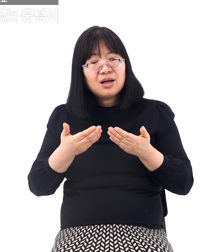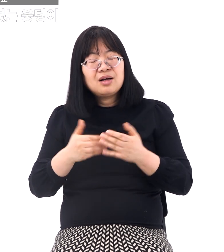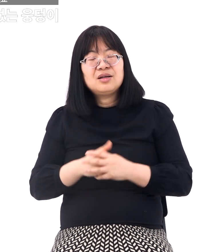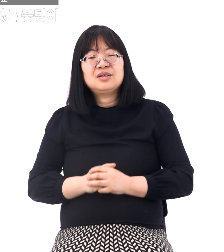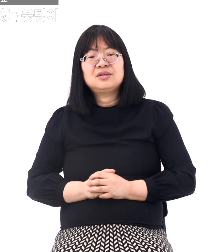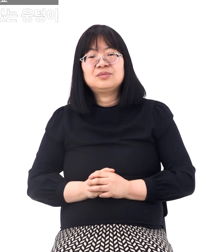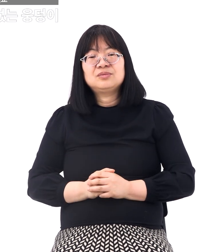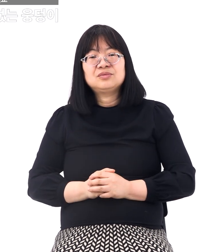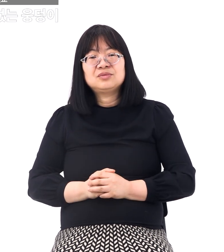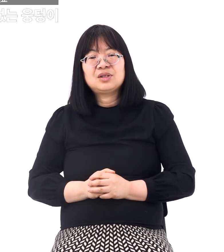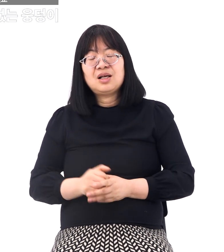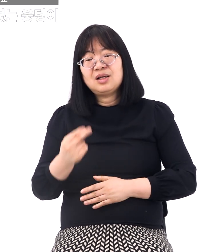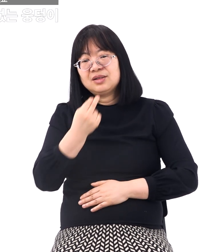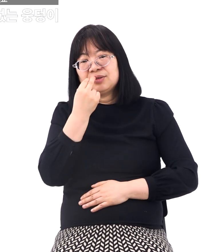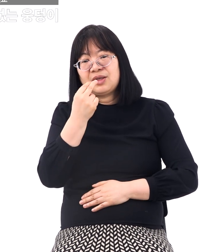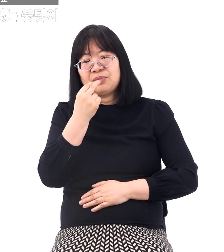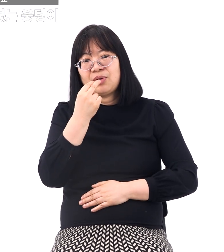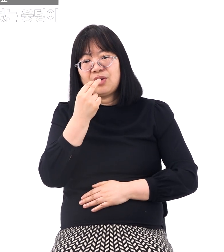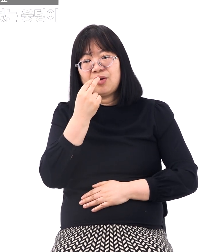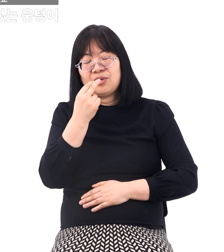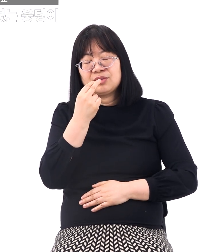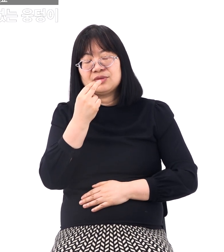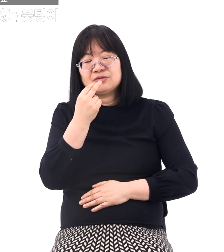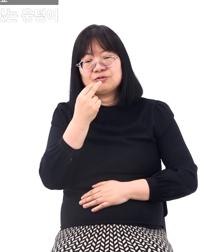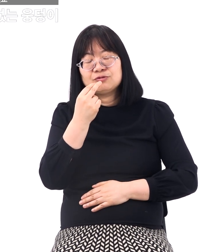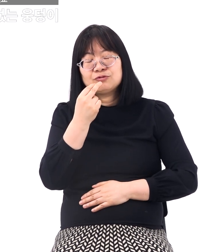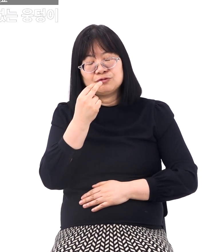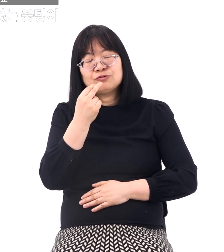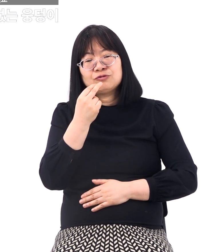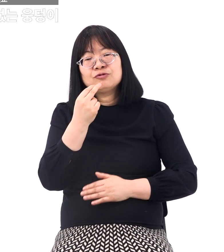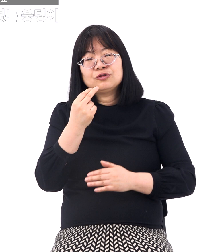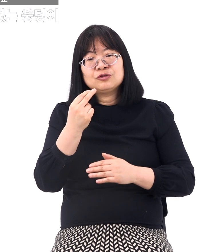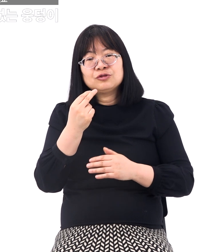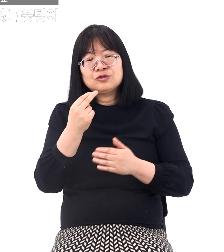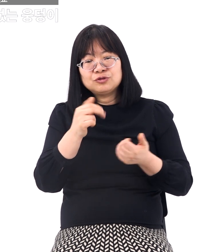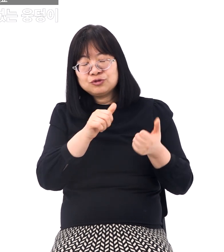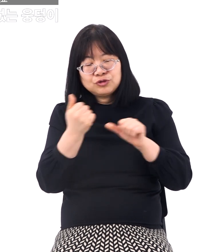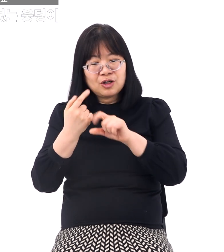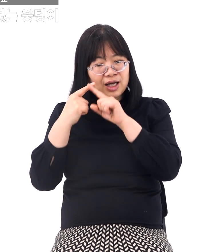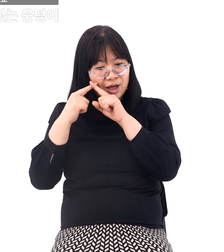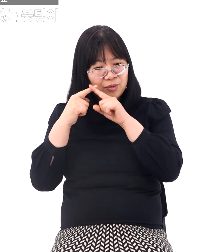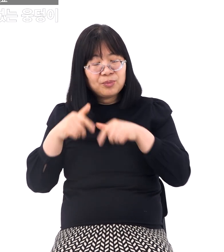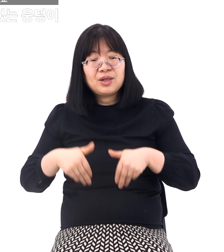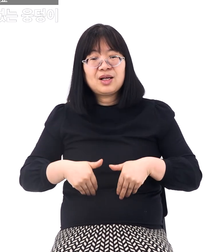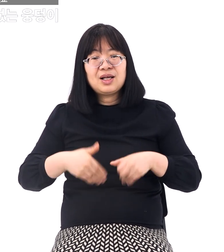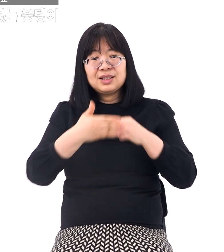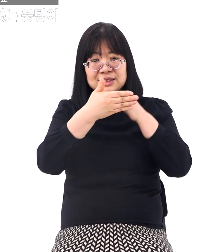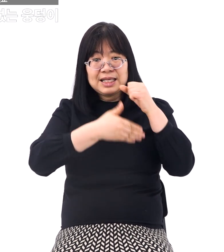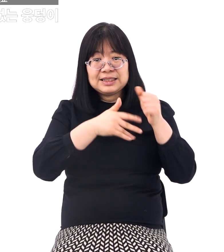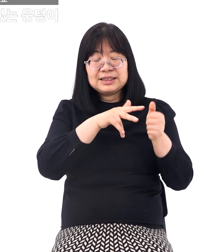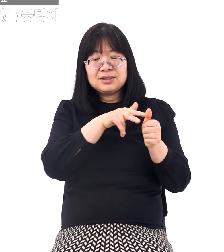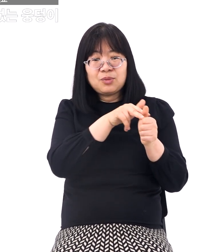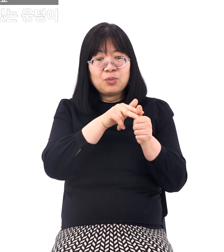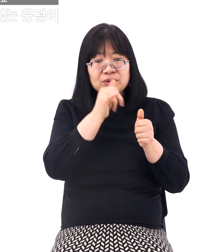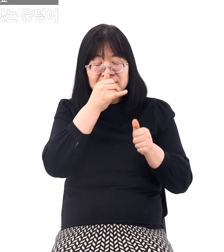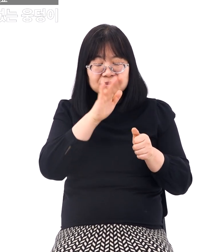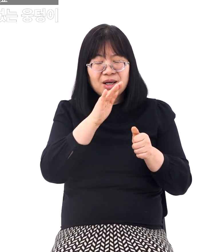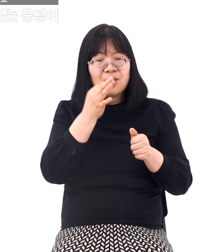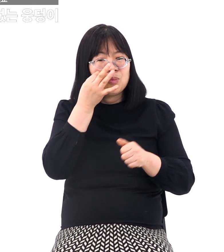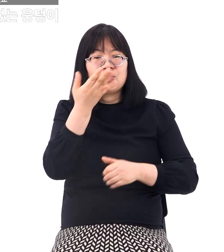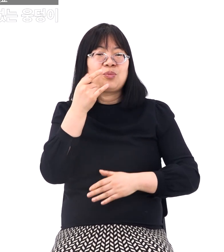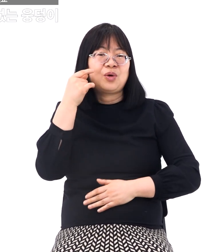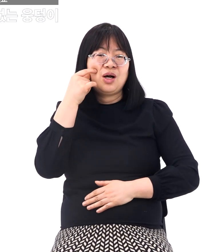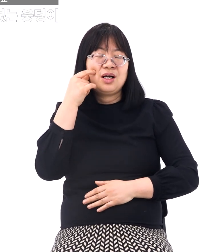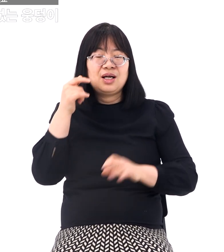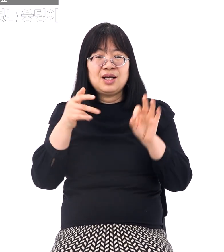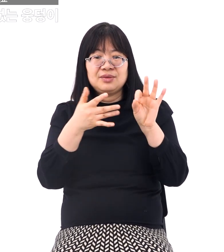것은 목숨을 건 행위입니다. 사진 자료가 있지만 공개를 못해요. 어린